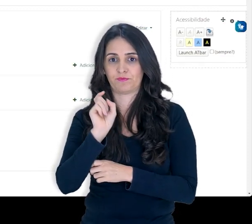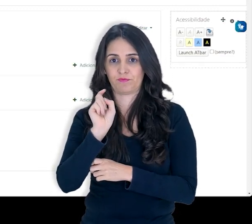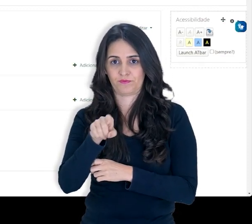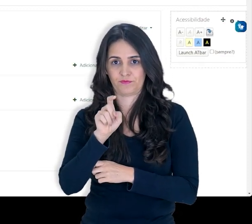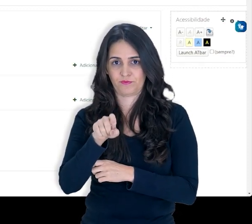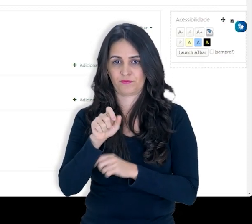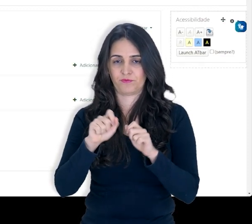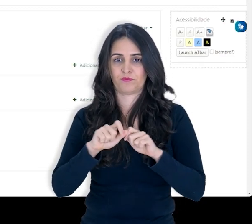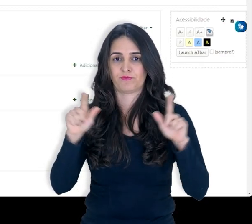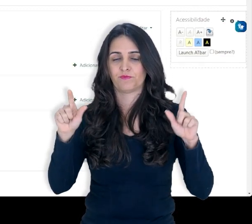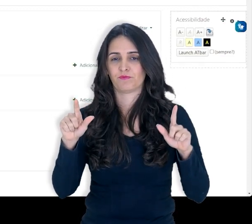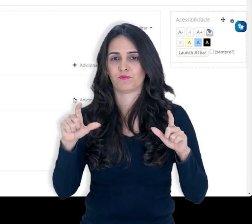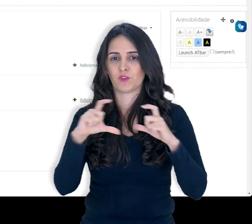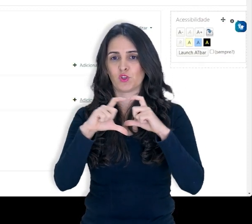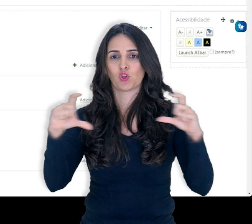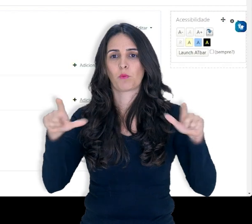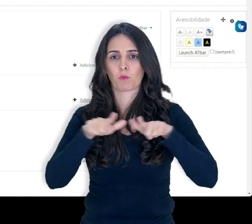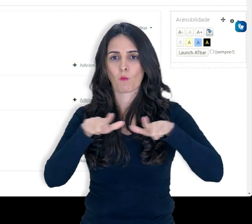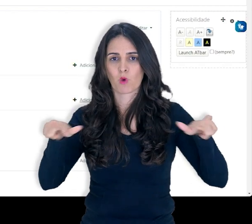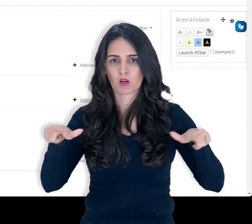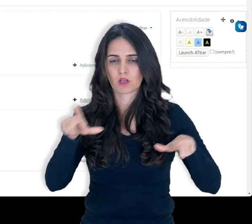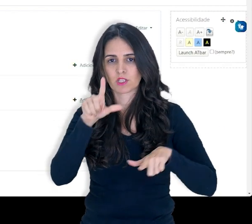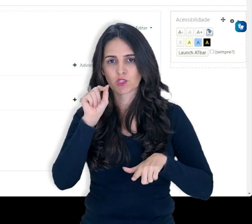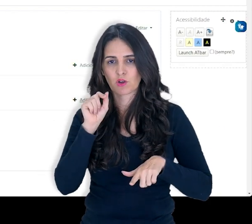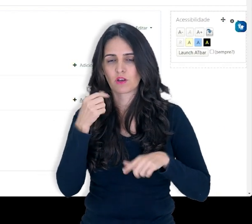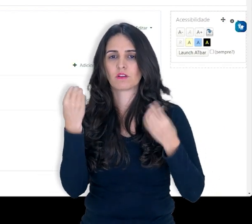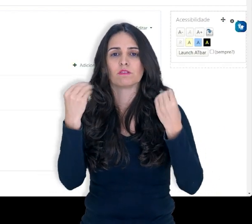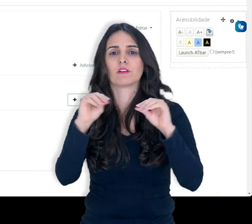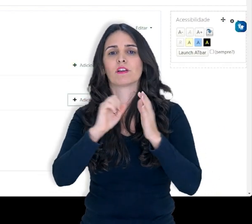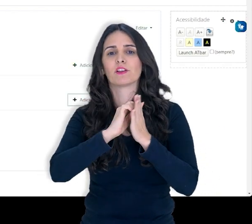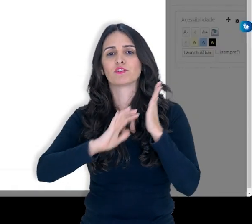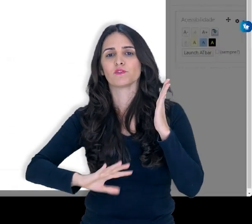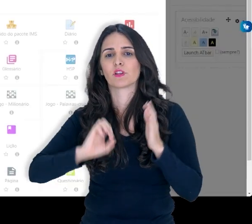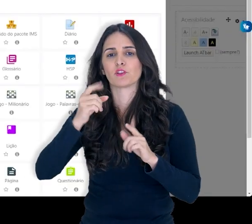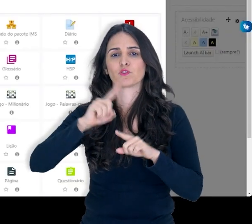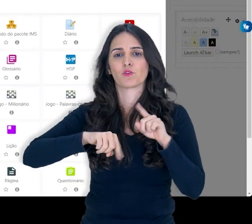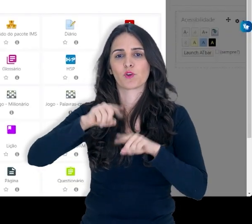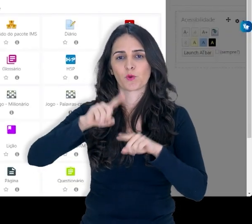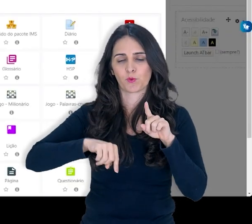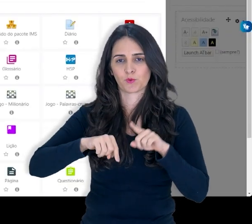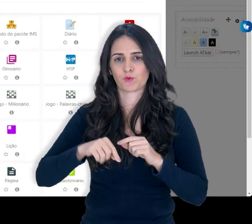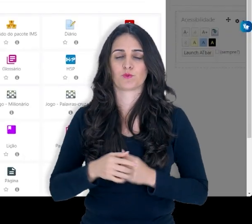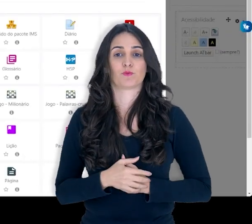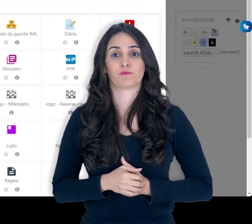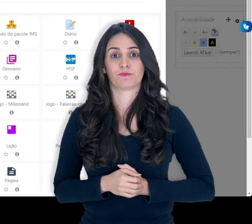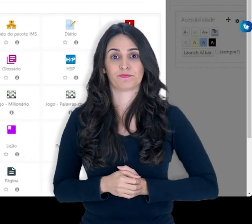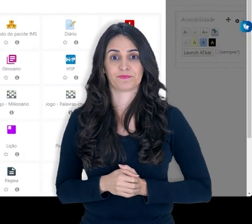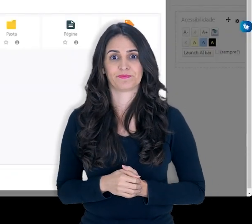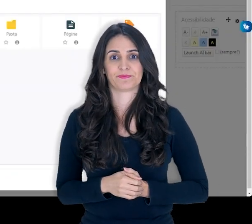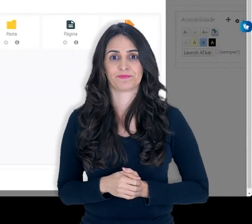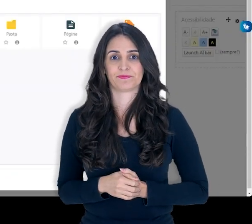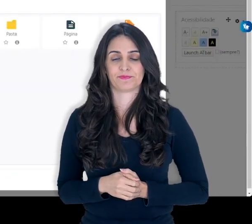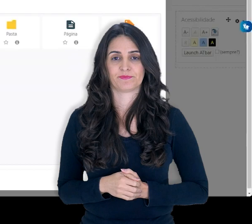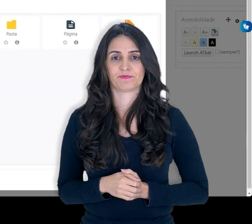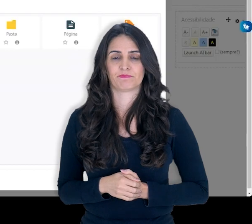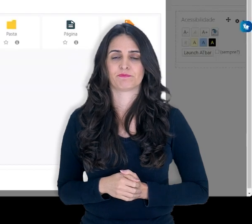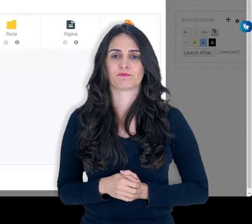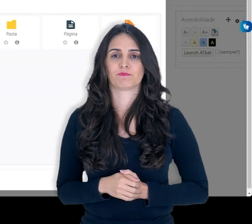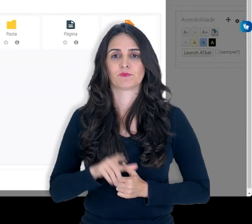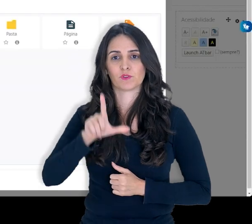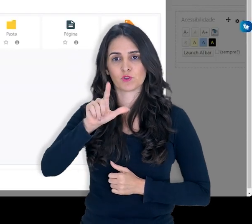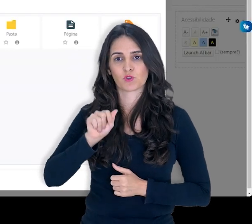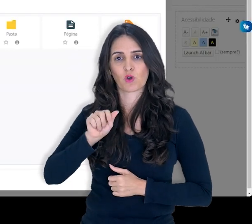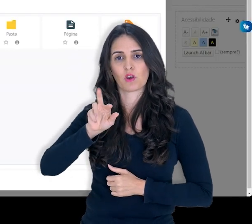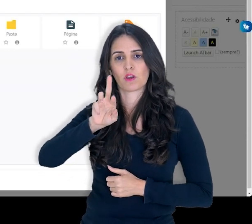vamos colher aqui esse tópico vazio e vamos em adicionar uma atividade ou recurso podemos filtrar por